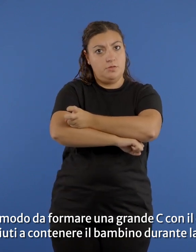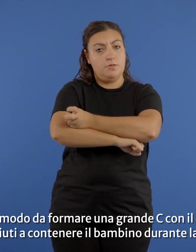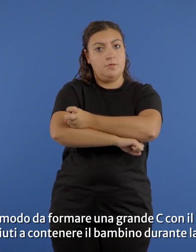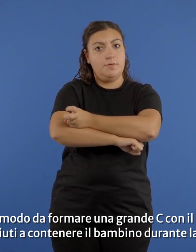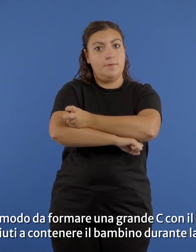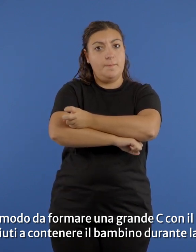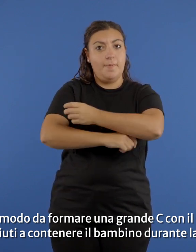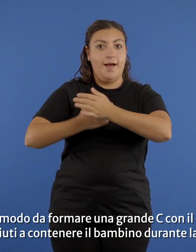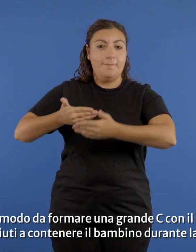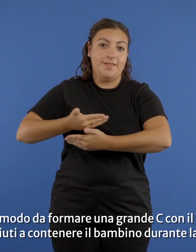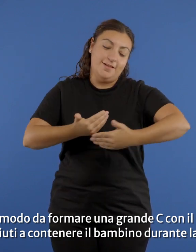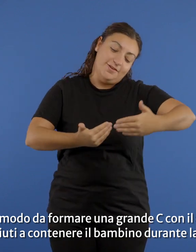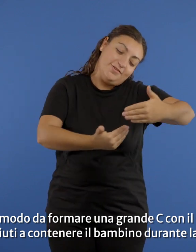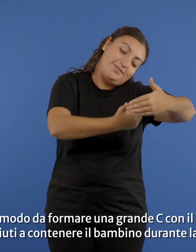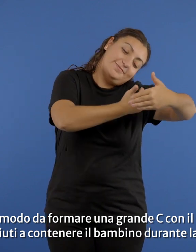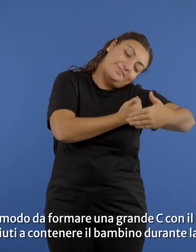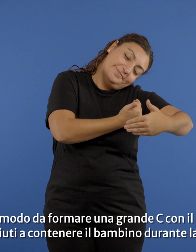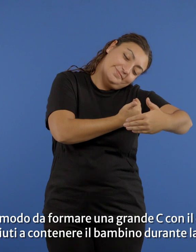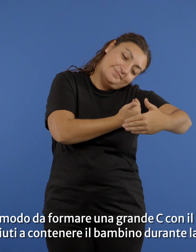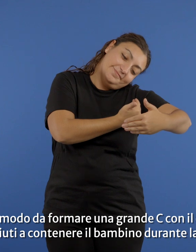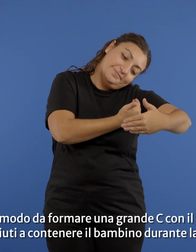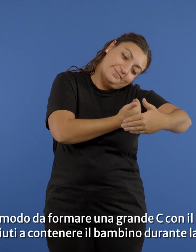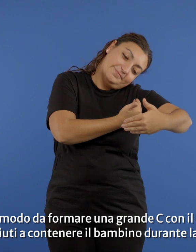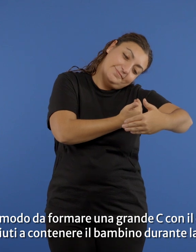corpo che l'aiuti a contenere il bambino durante la